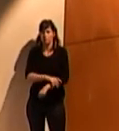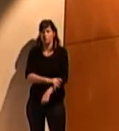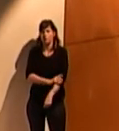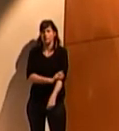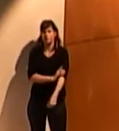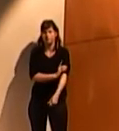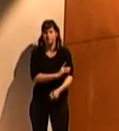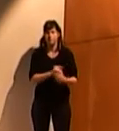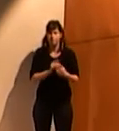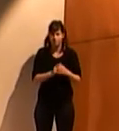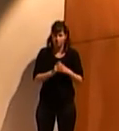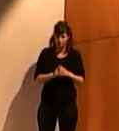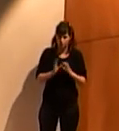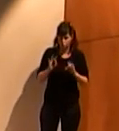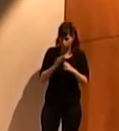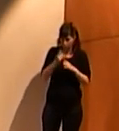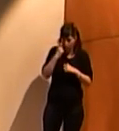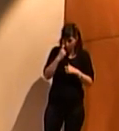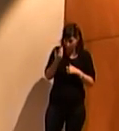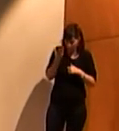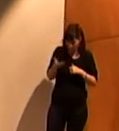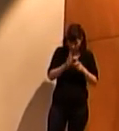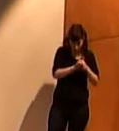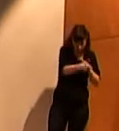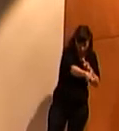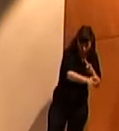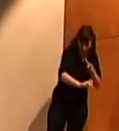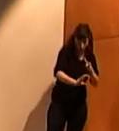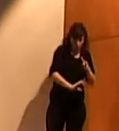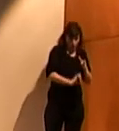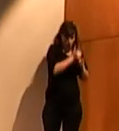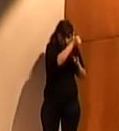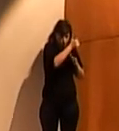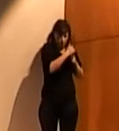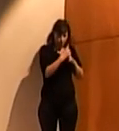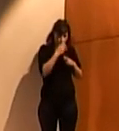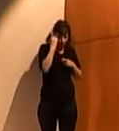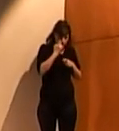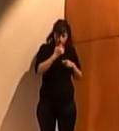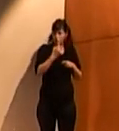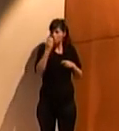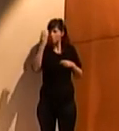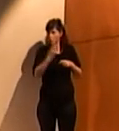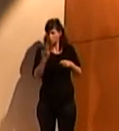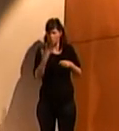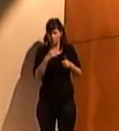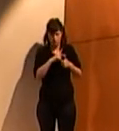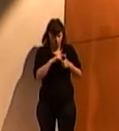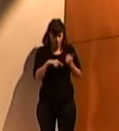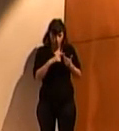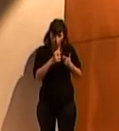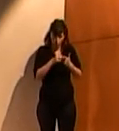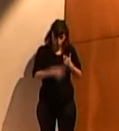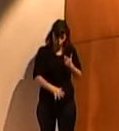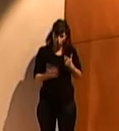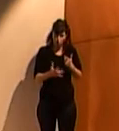process de bien penser les besoins, de penser aux solutions, mais